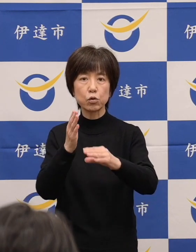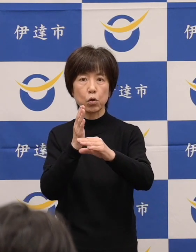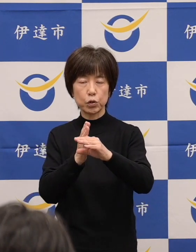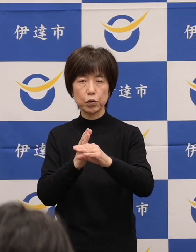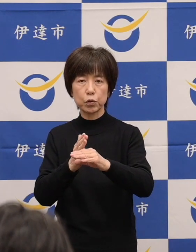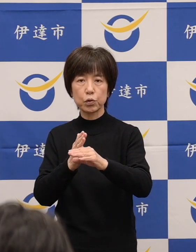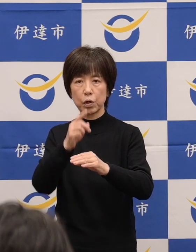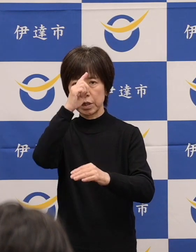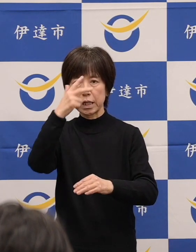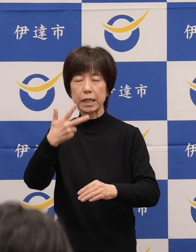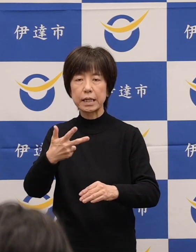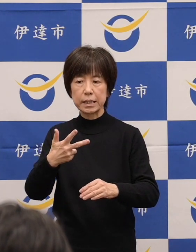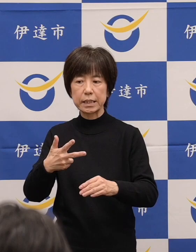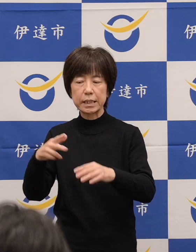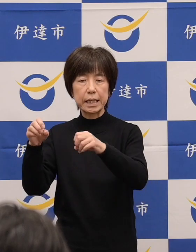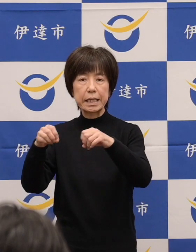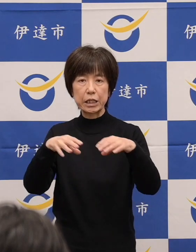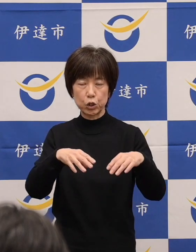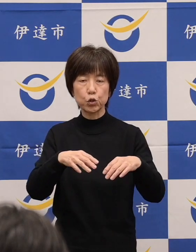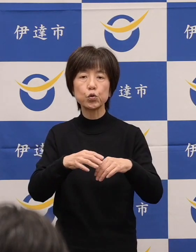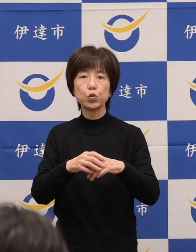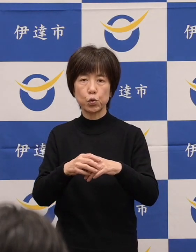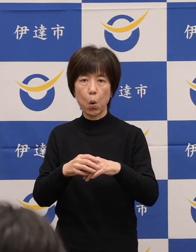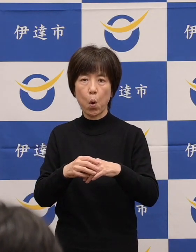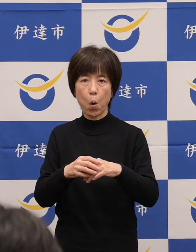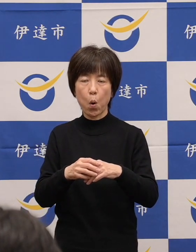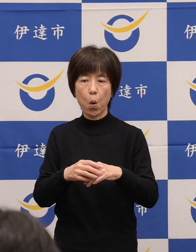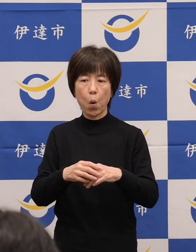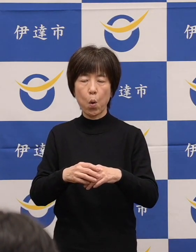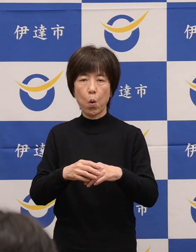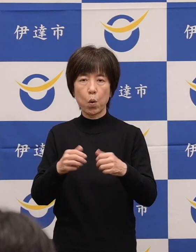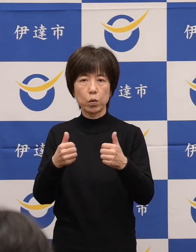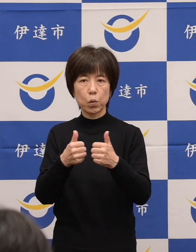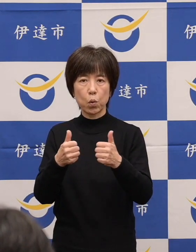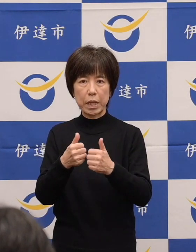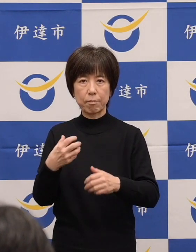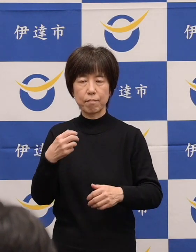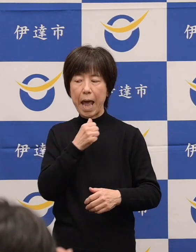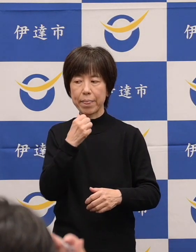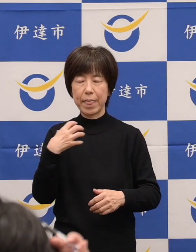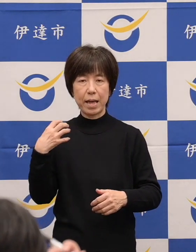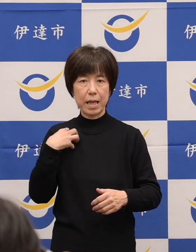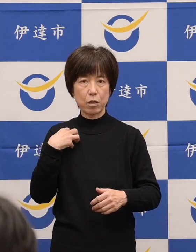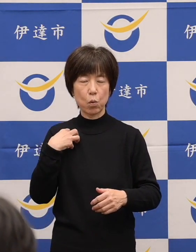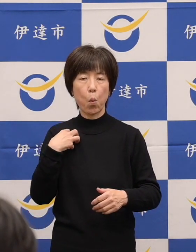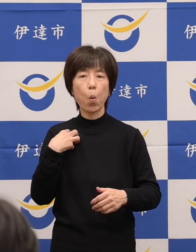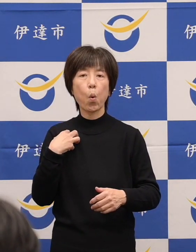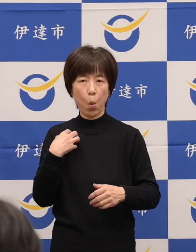住定住コンシェルジュとの相談を行うということで、移住定住コンシェルジュが、